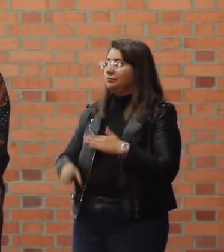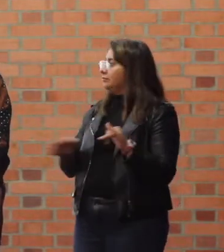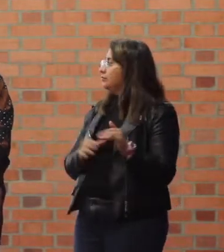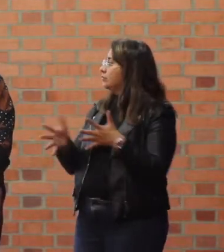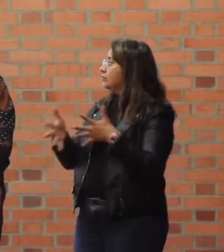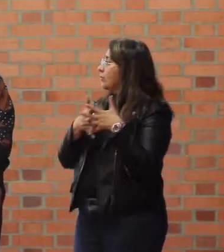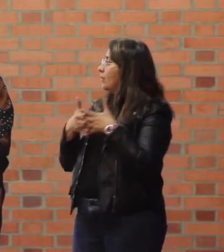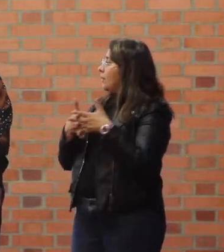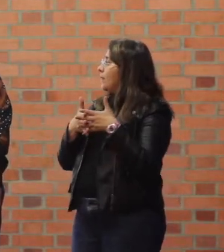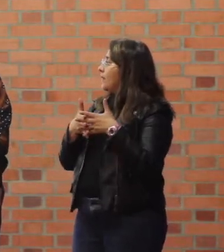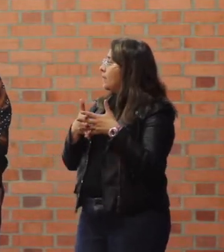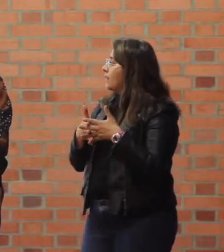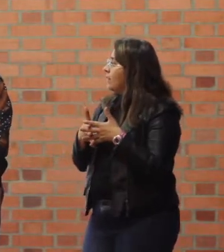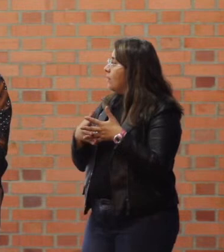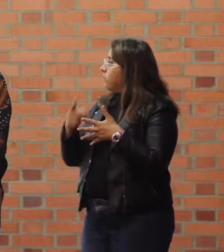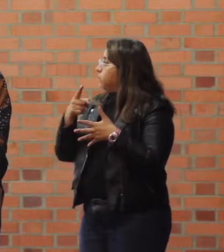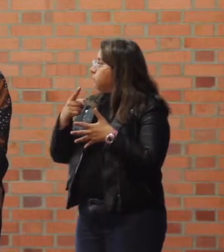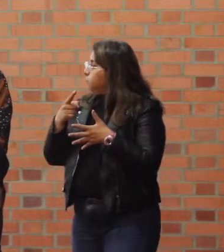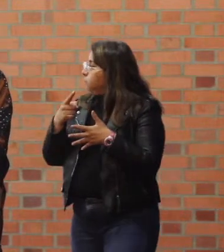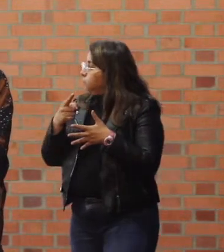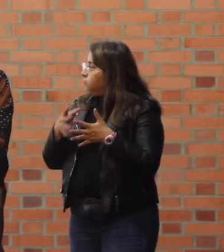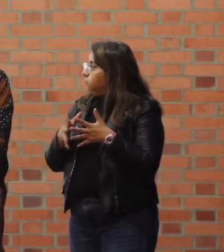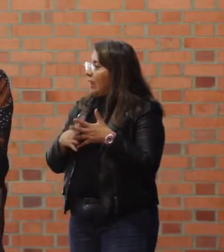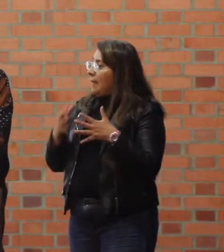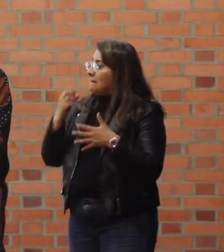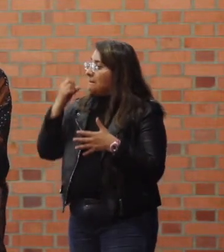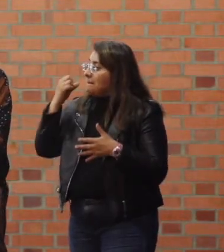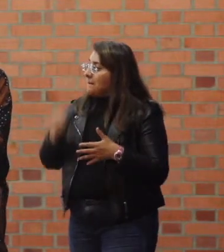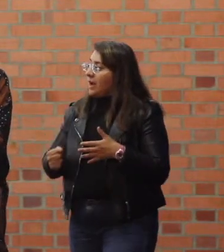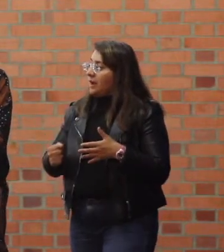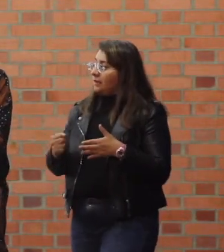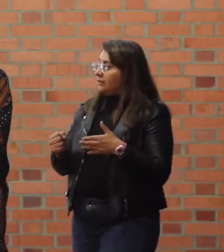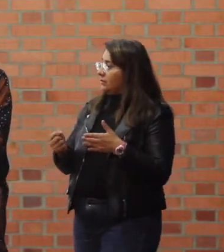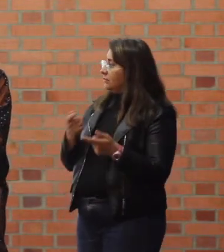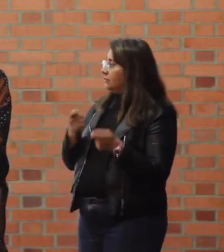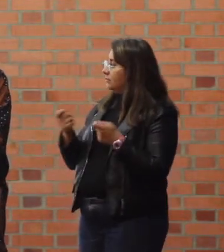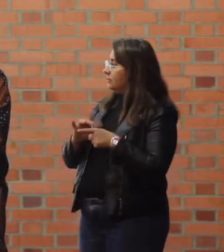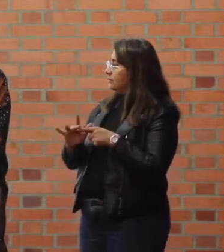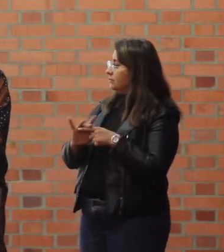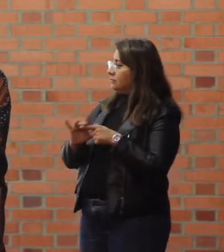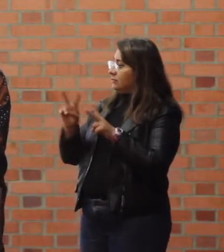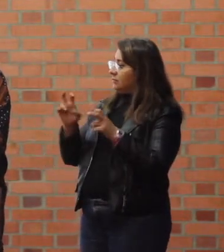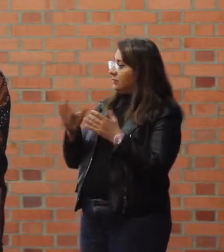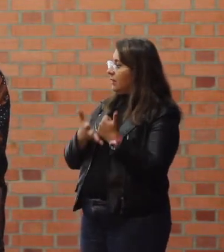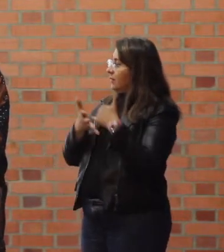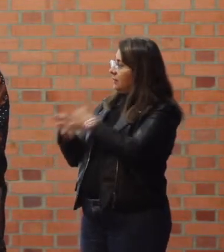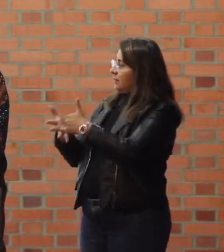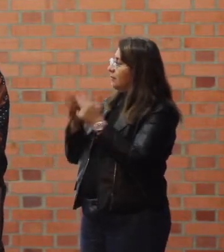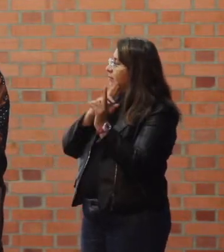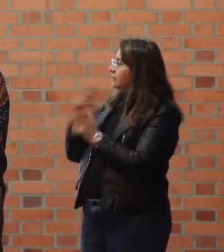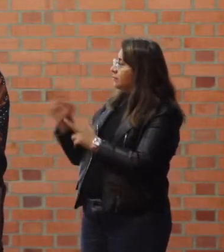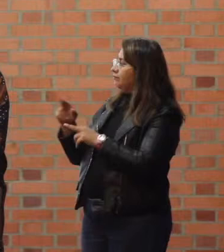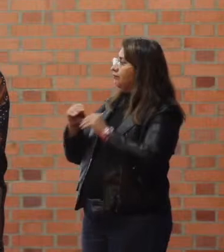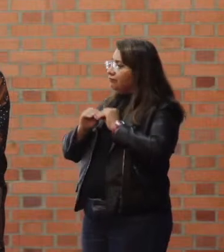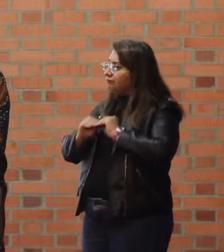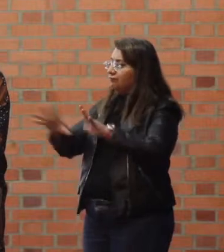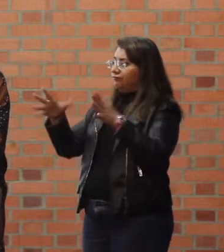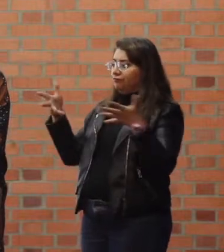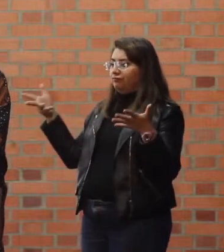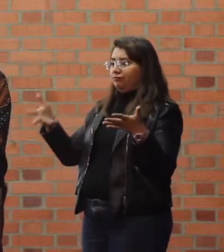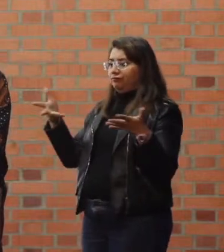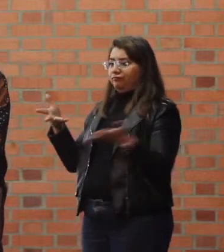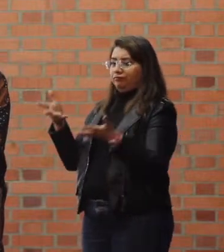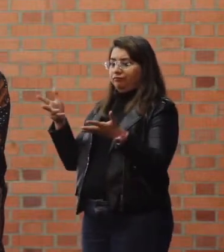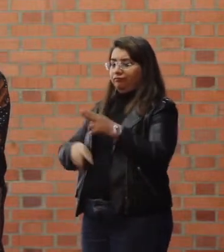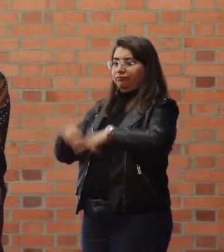está el premio sangre que yo creo que es el que más se acerca a este premio por las contribuciones a los derechos